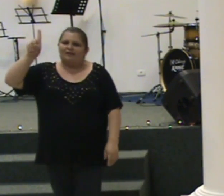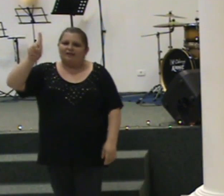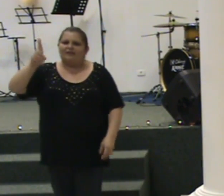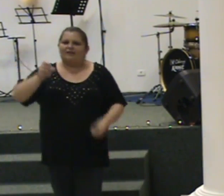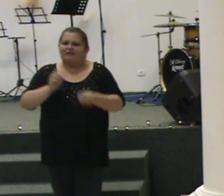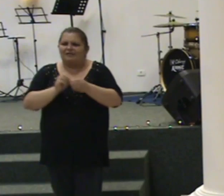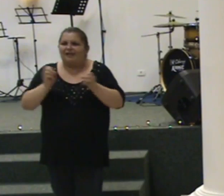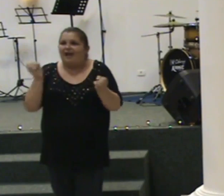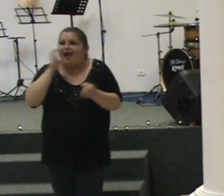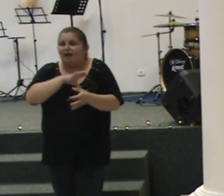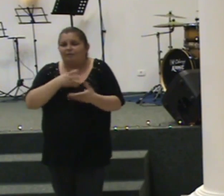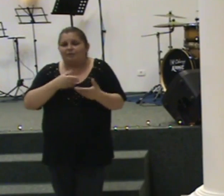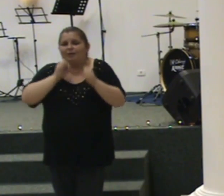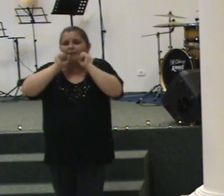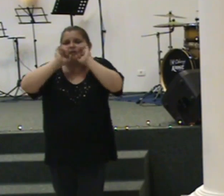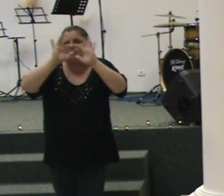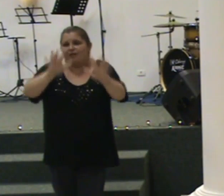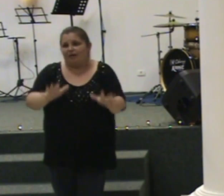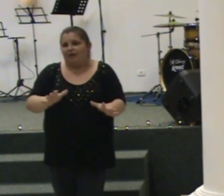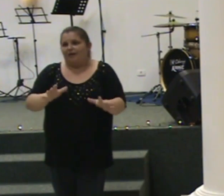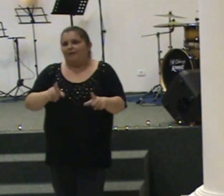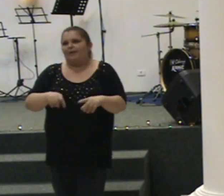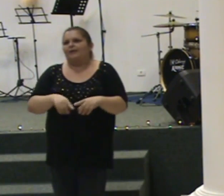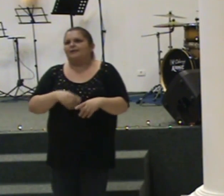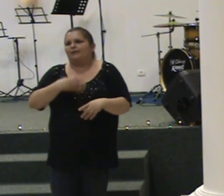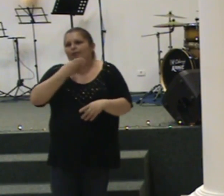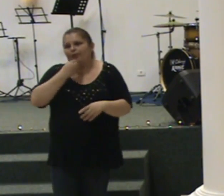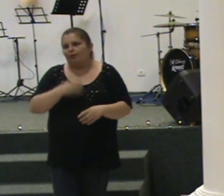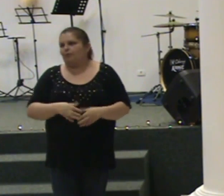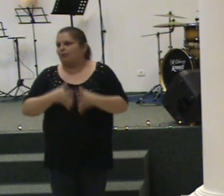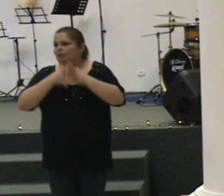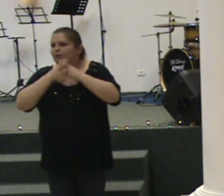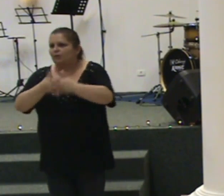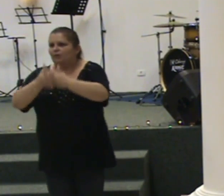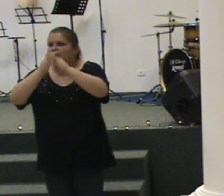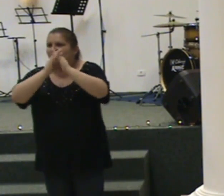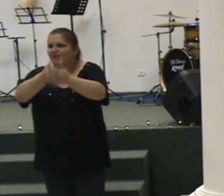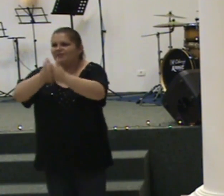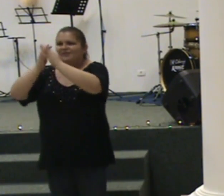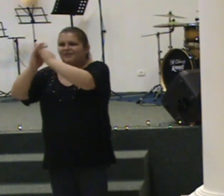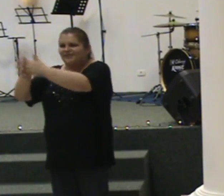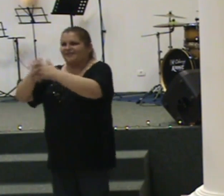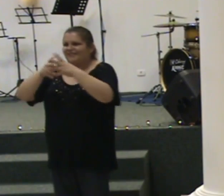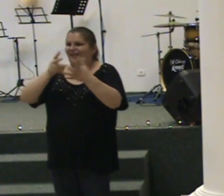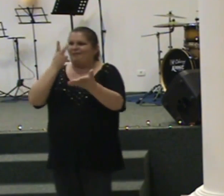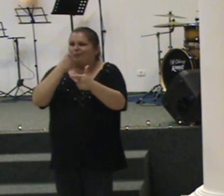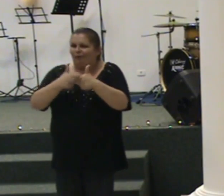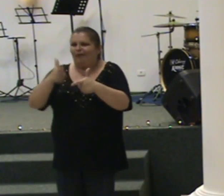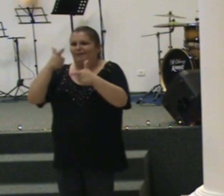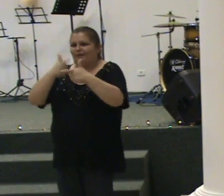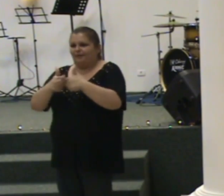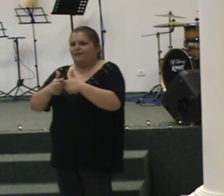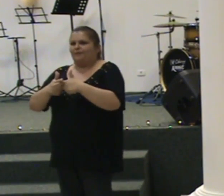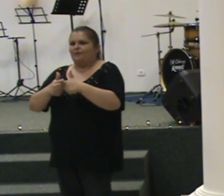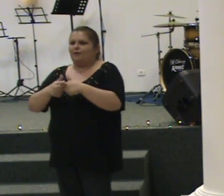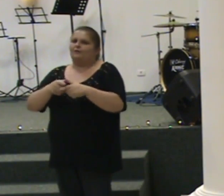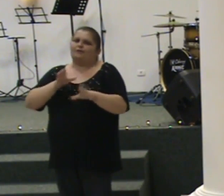Deus quer abençoar outras vidas, trazer Jesus para salvar a humanidade, e olha o drama que tem que se